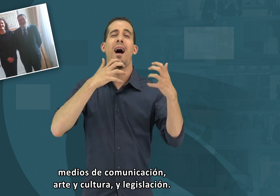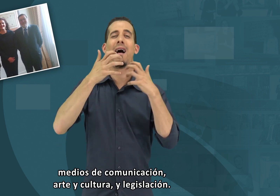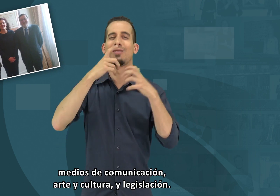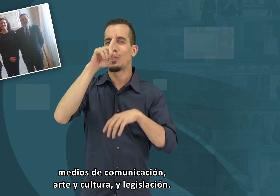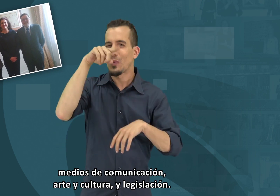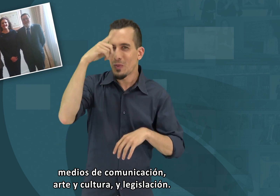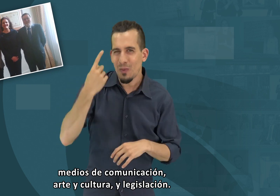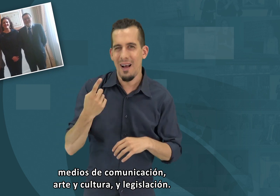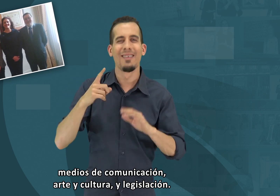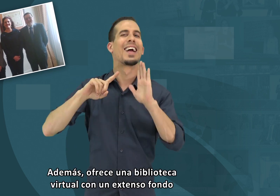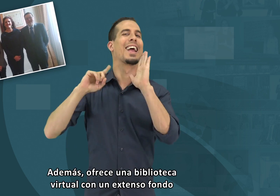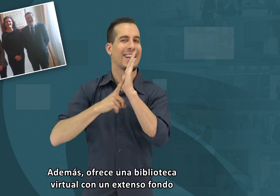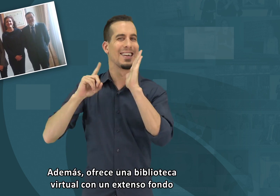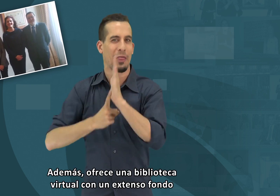legislación.